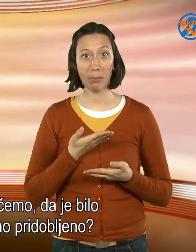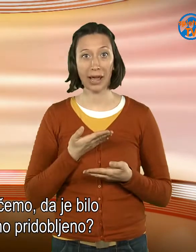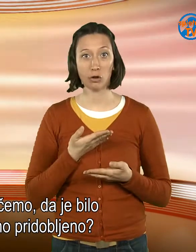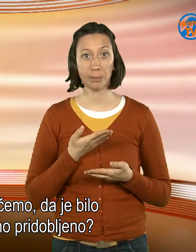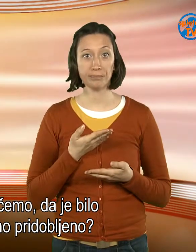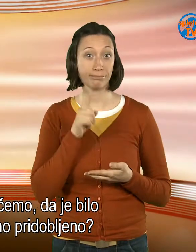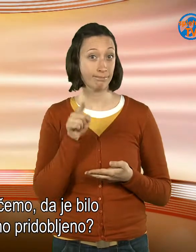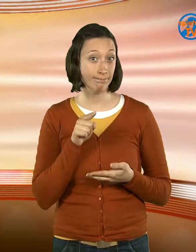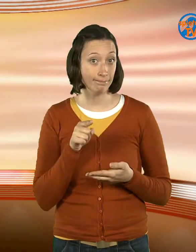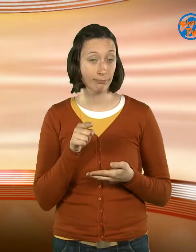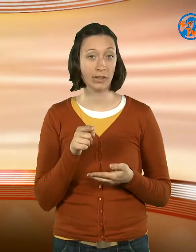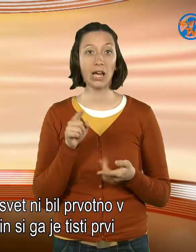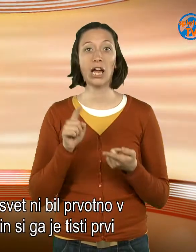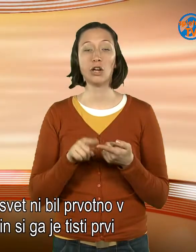pridobljeno?